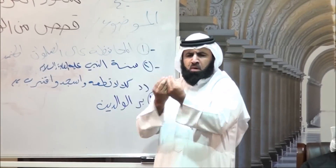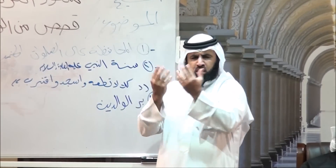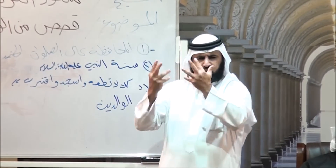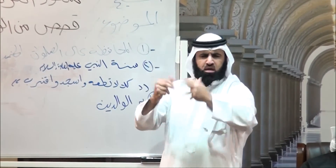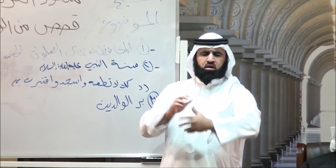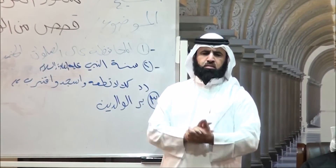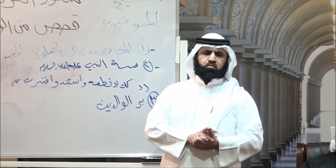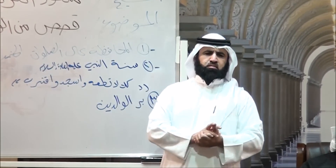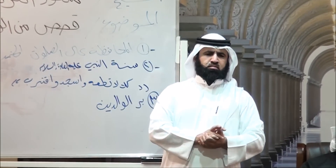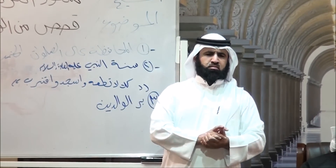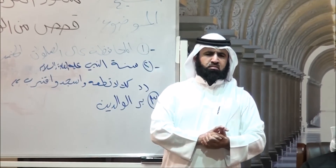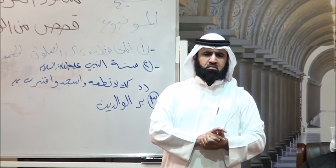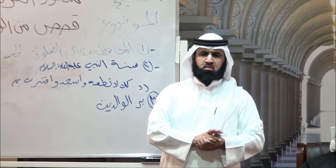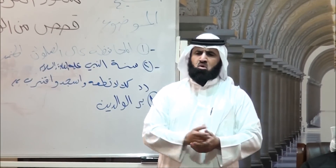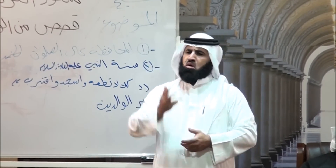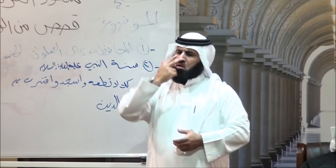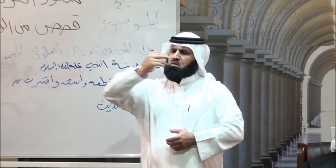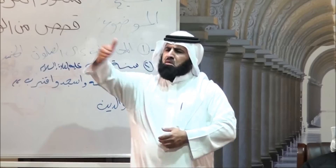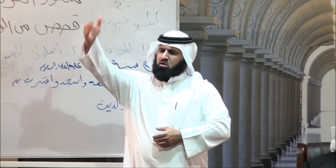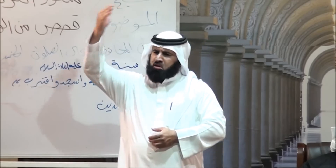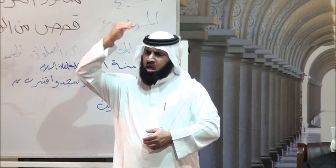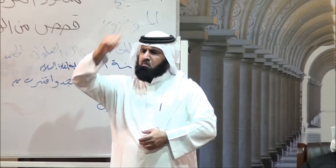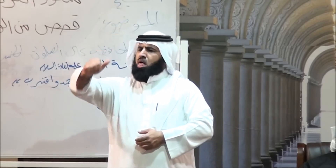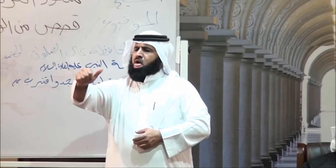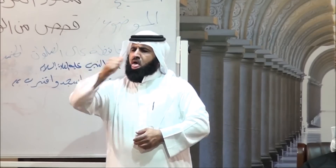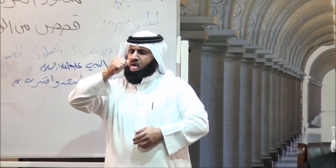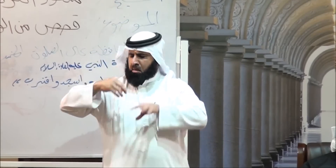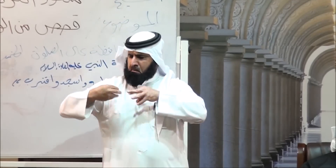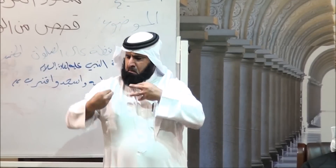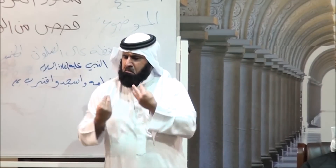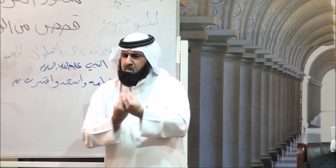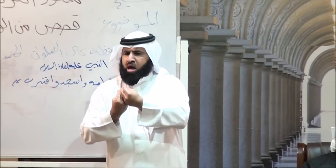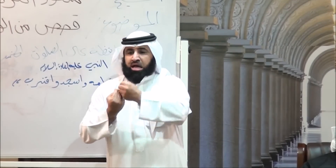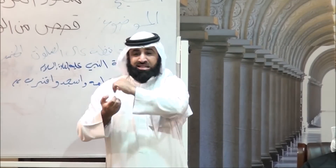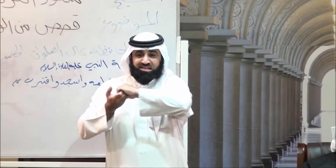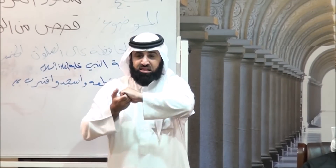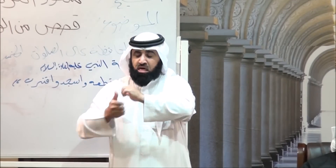قال: وكنا نشرب الخمر سويا،